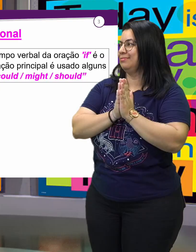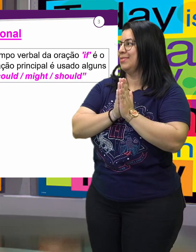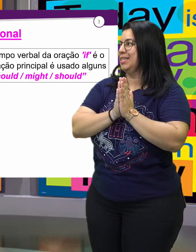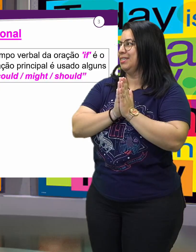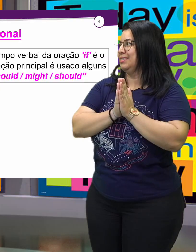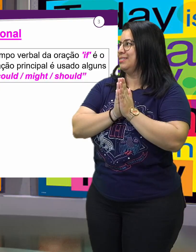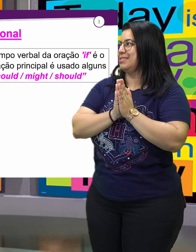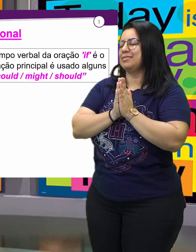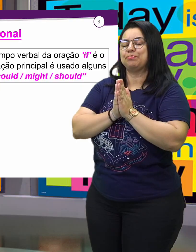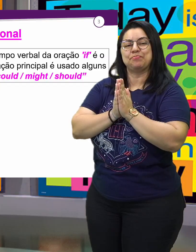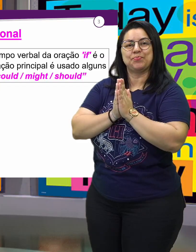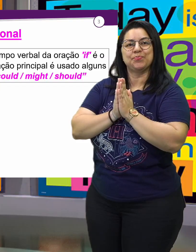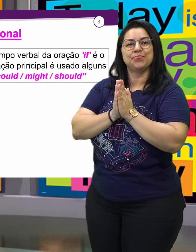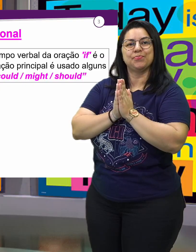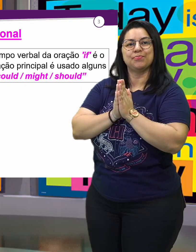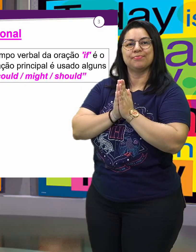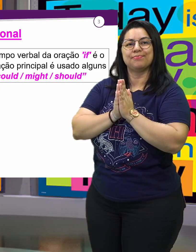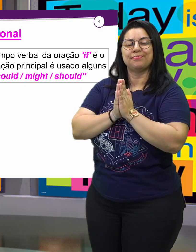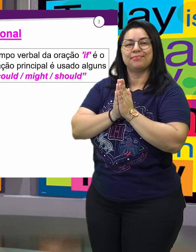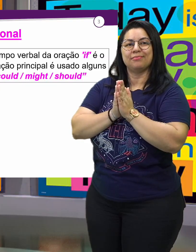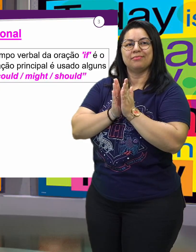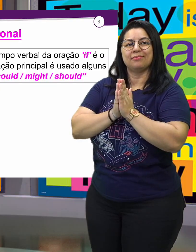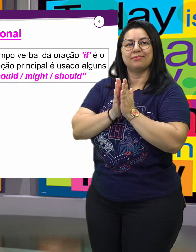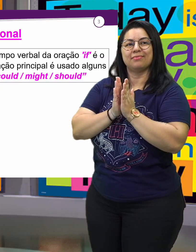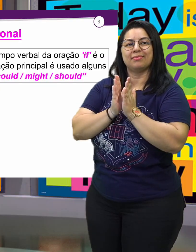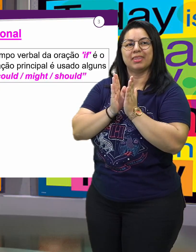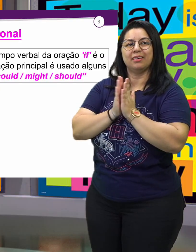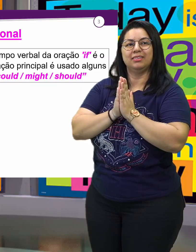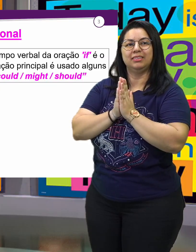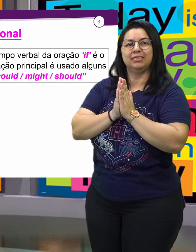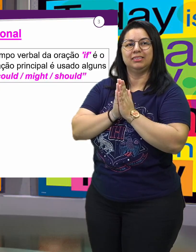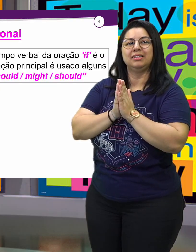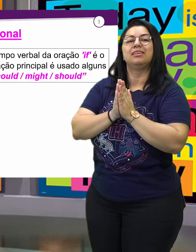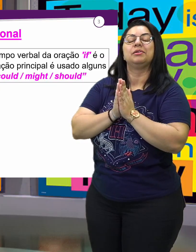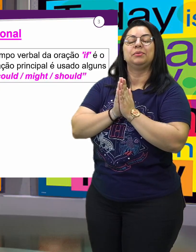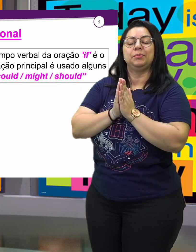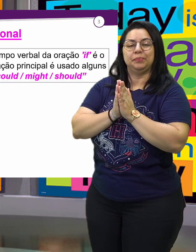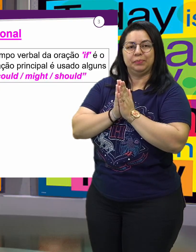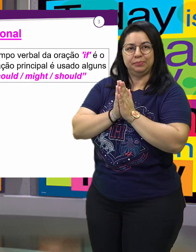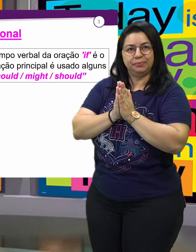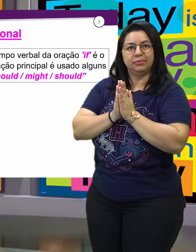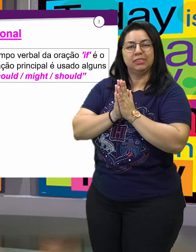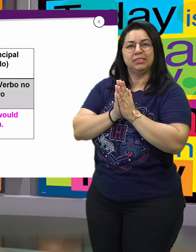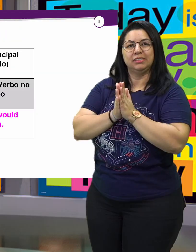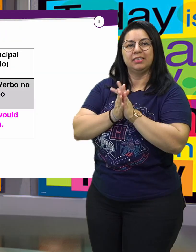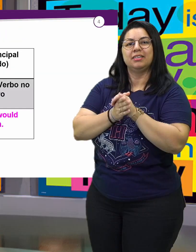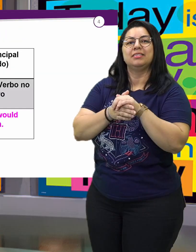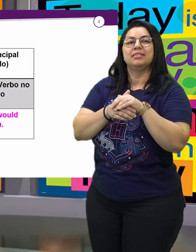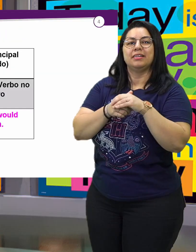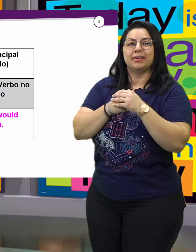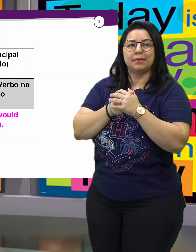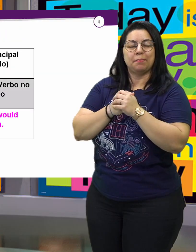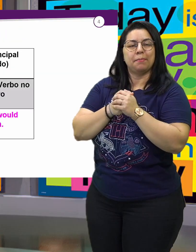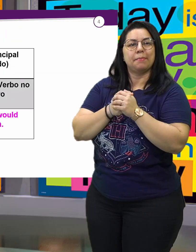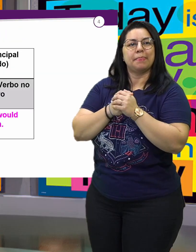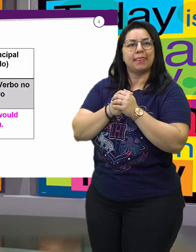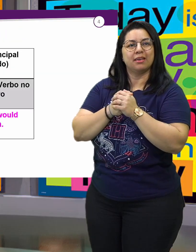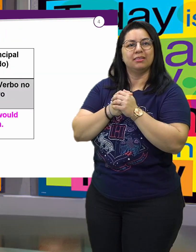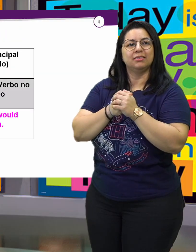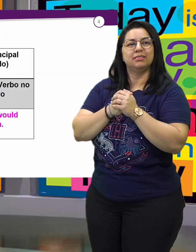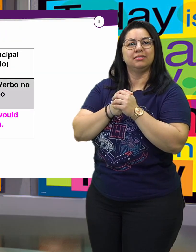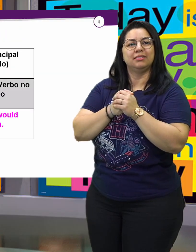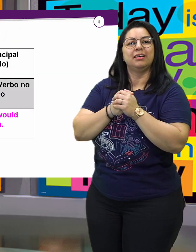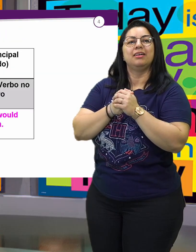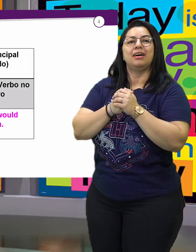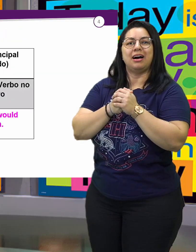sozinhos, claro, sem nenhum outro verbo depois. Mas aqui a ideia é você colocar um outro verbo depois, você vai falar de condição e resultado. E aqui a